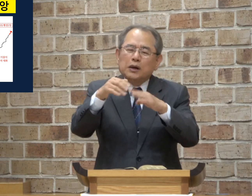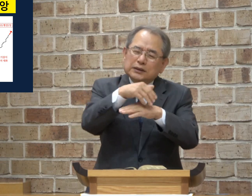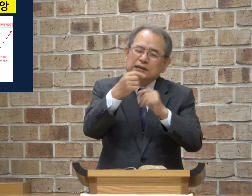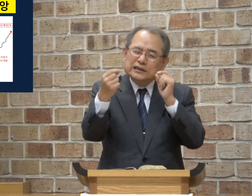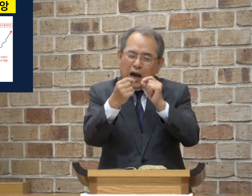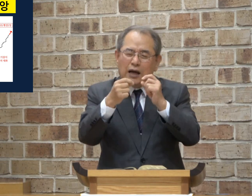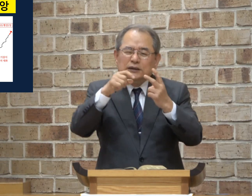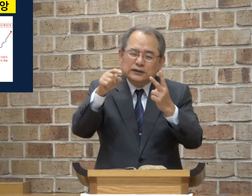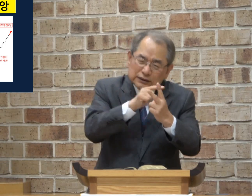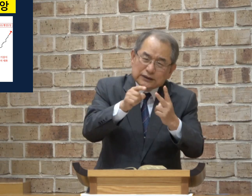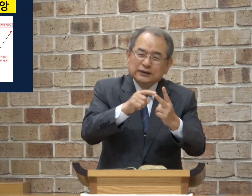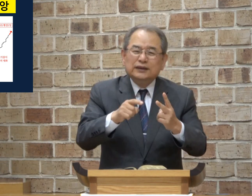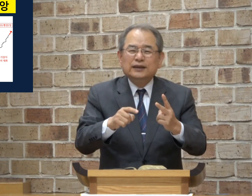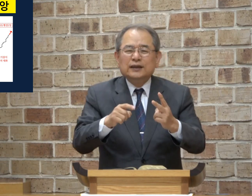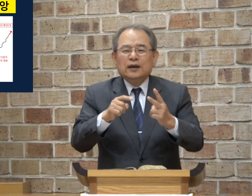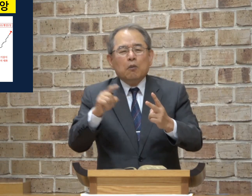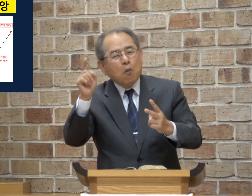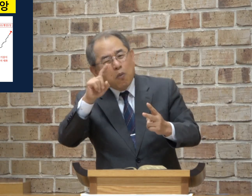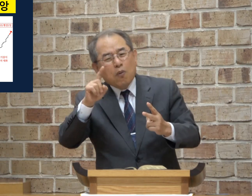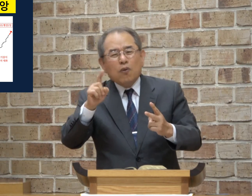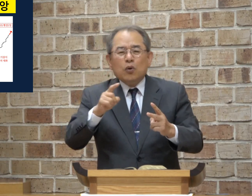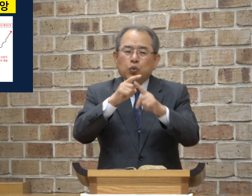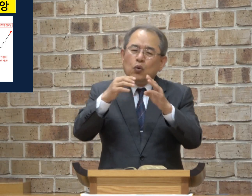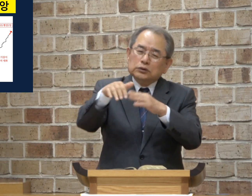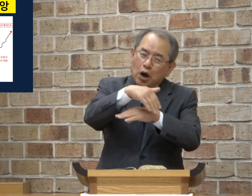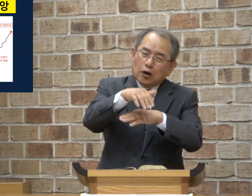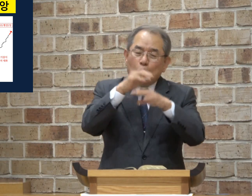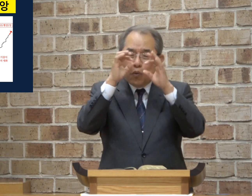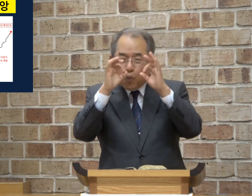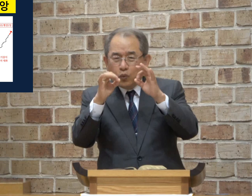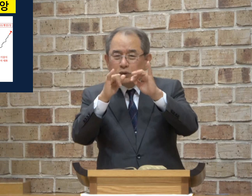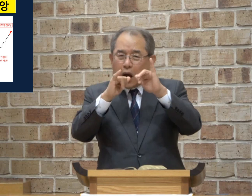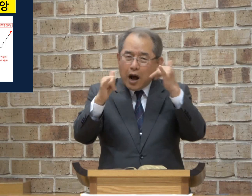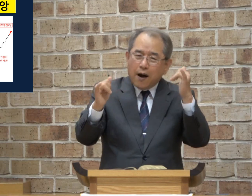오래 다니든지 또 신앙의 열매가 짧든지